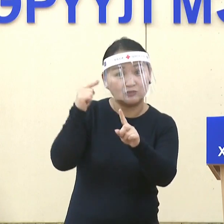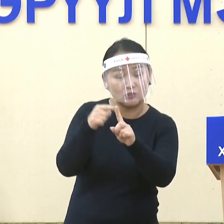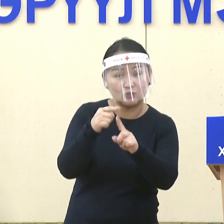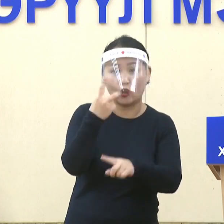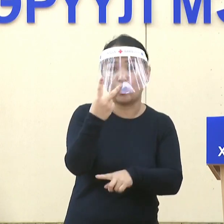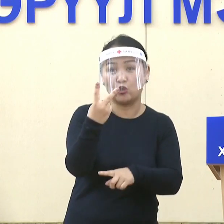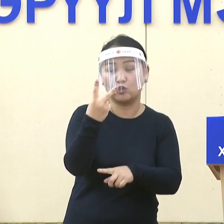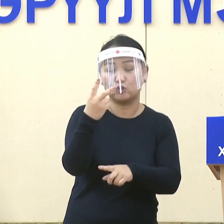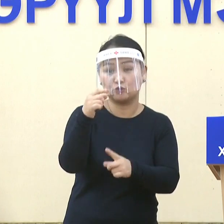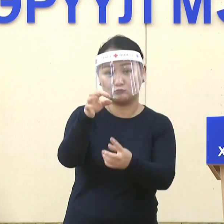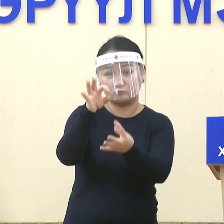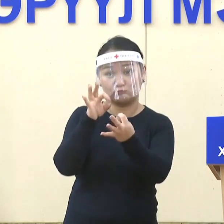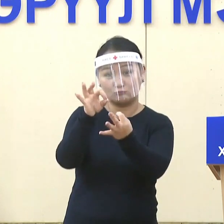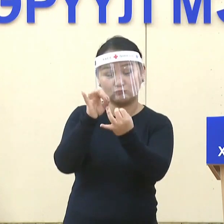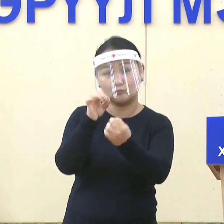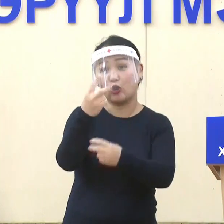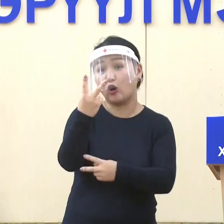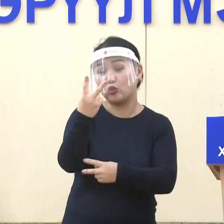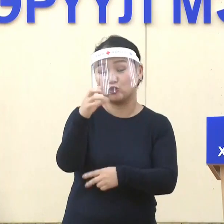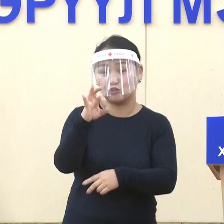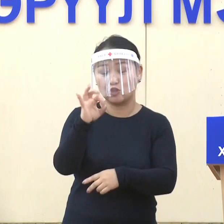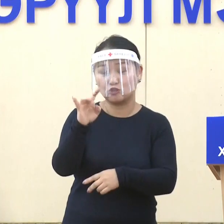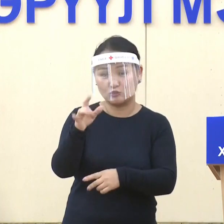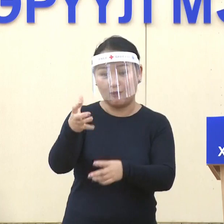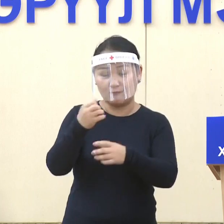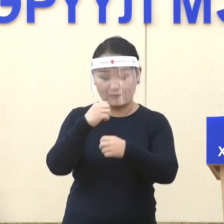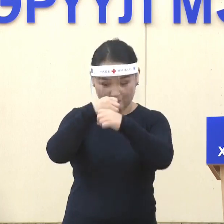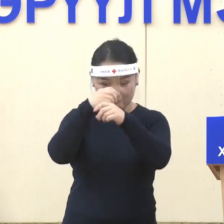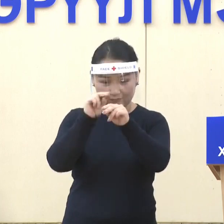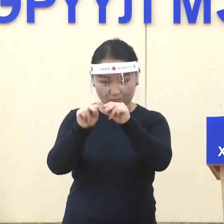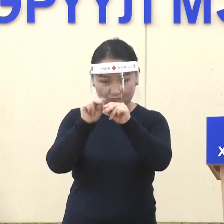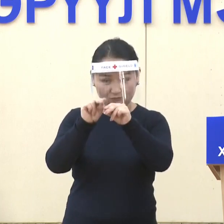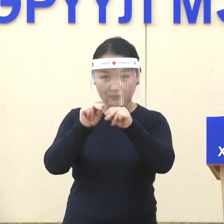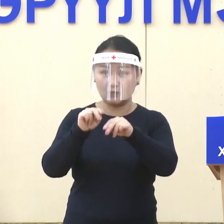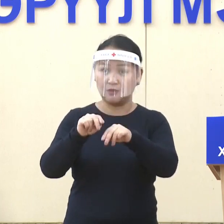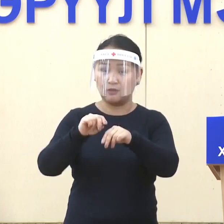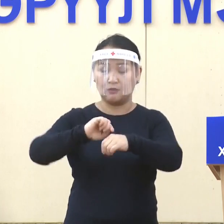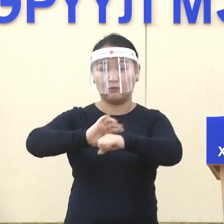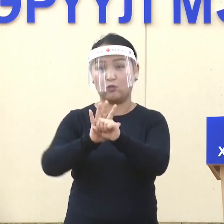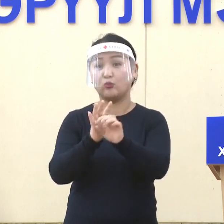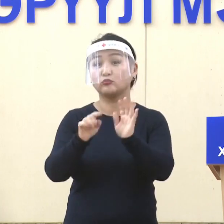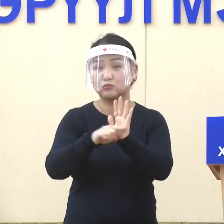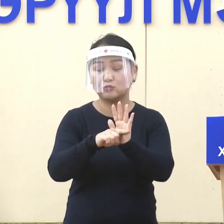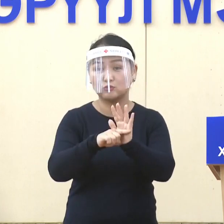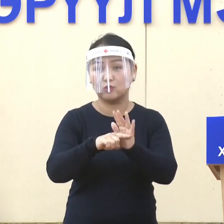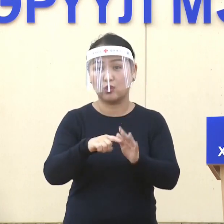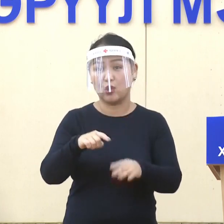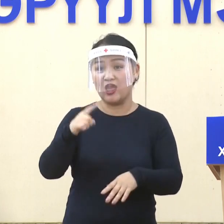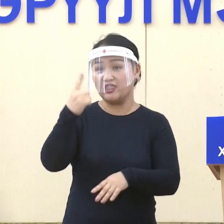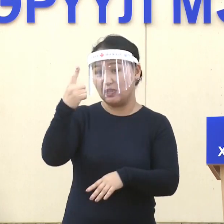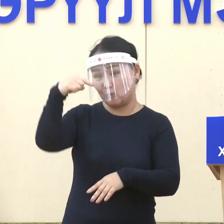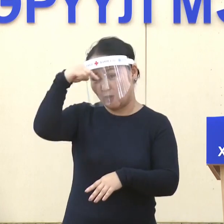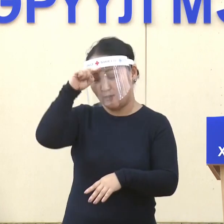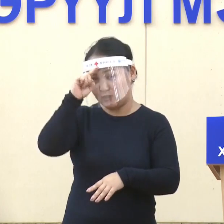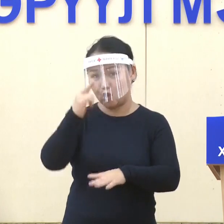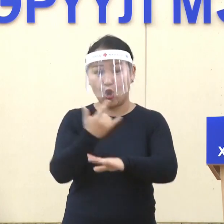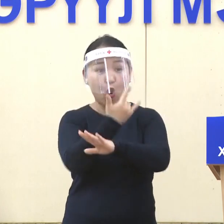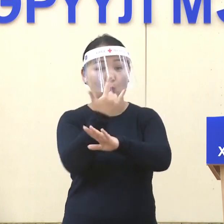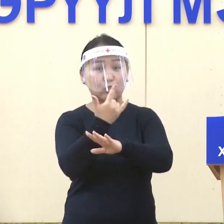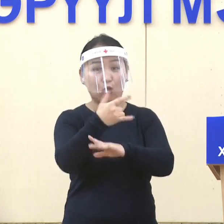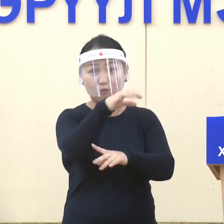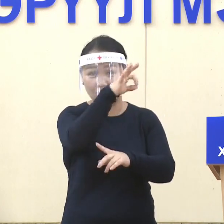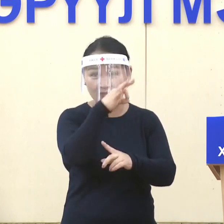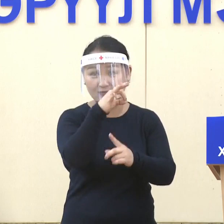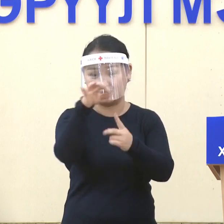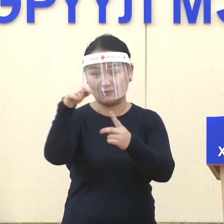хоёр сорцонд сонгож хийхэд коронавирус илрээгүй байна. Энэ бол улсын нэгдсэн төв эмнэлэг Өмнөгов аймгийн нэгдсэн эмнэлгийн сорцонд